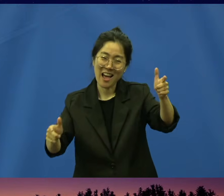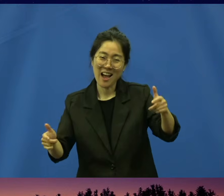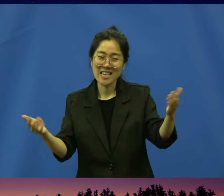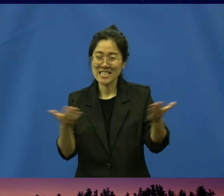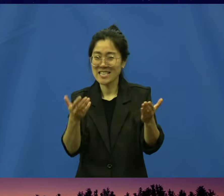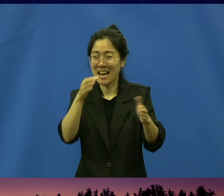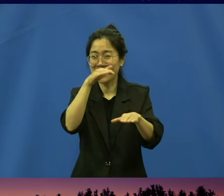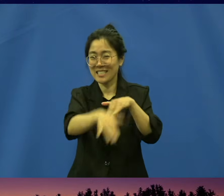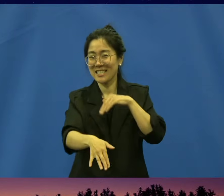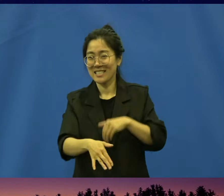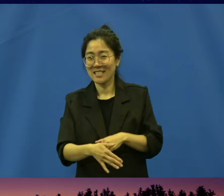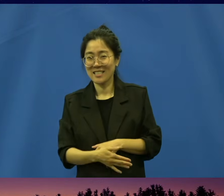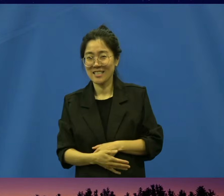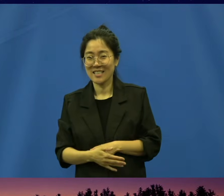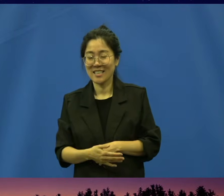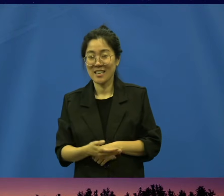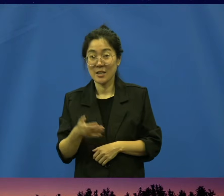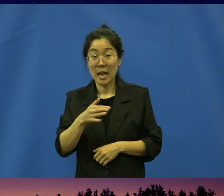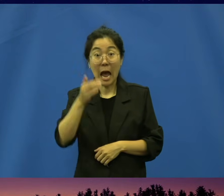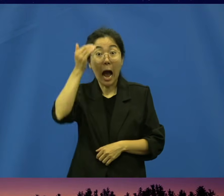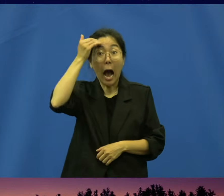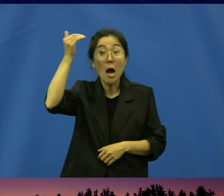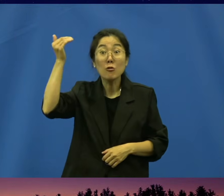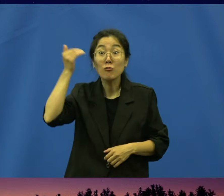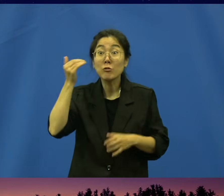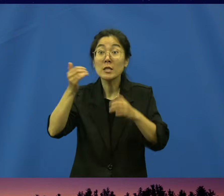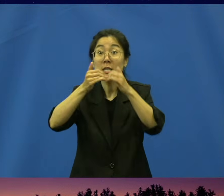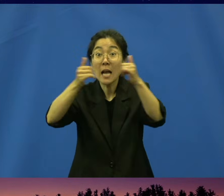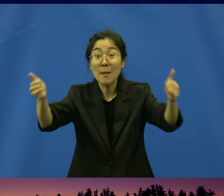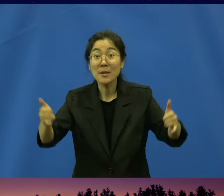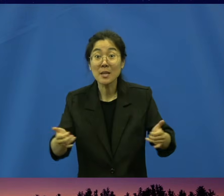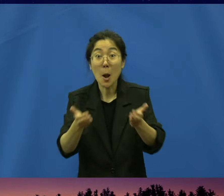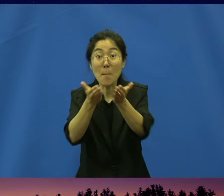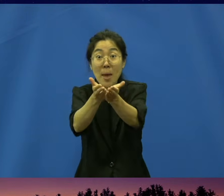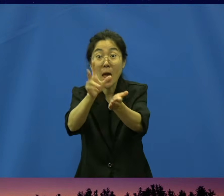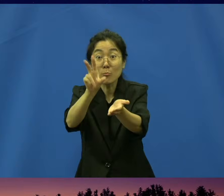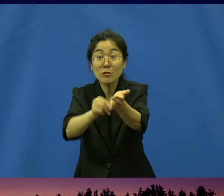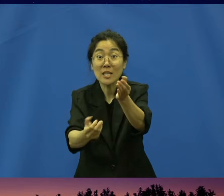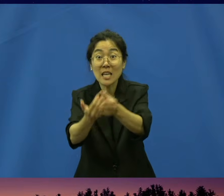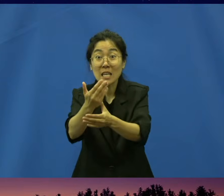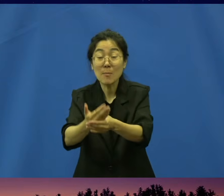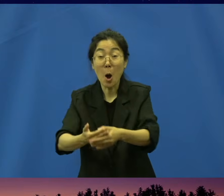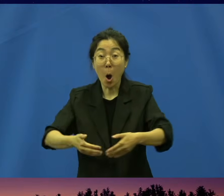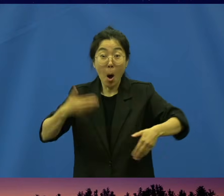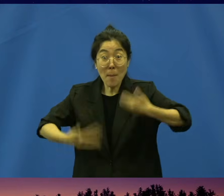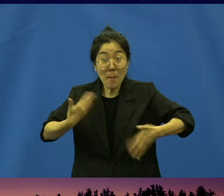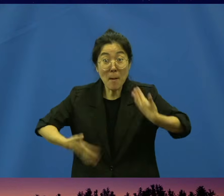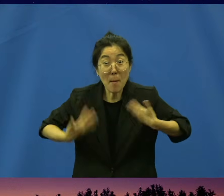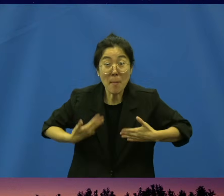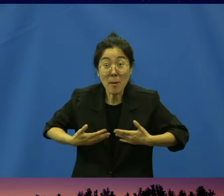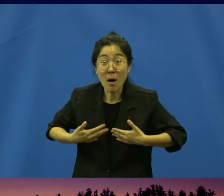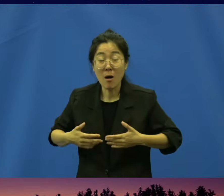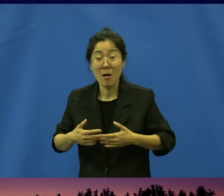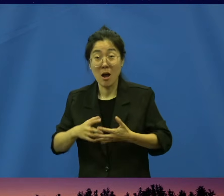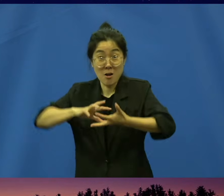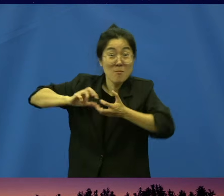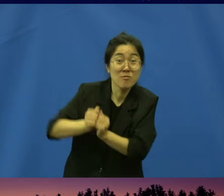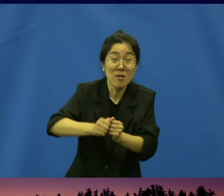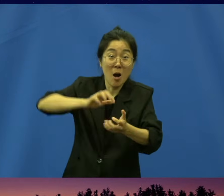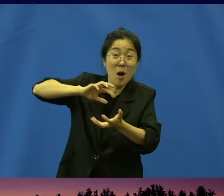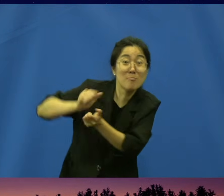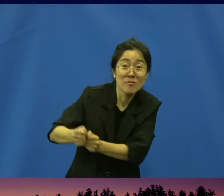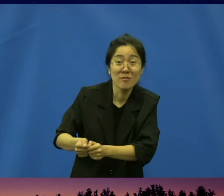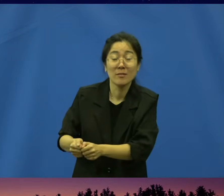합니다만은 한국은 절대 거기 안 들어가요. 한국은 그냥 죽으라고 일하죠, 그냥. 근데 느긋한 사람들이 있어요. 근데 그 사람들 뭘 할 수가